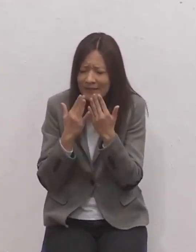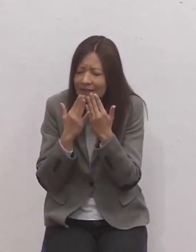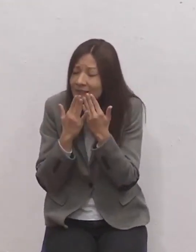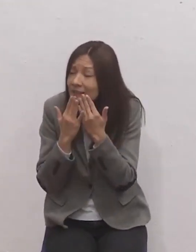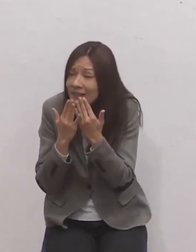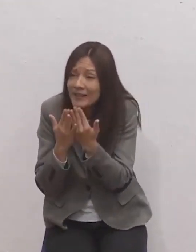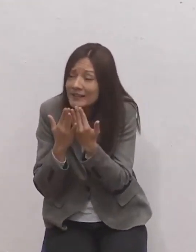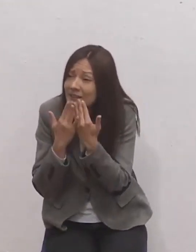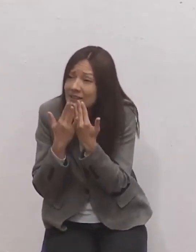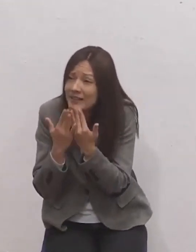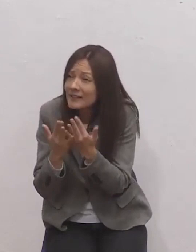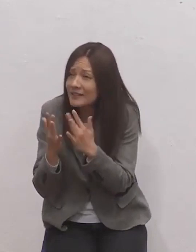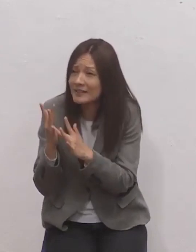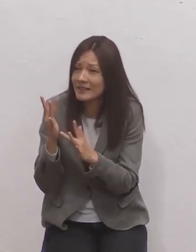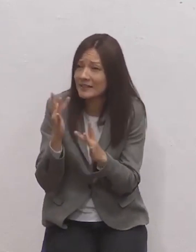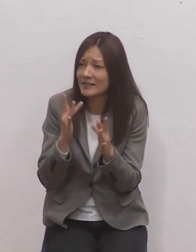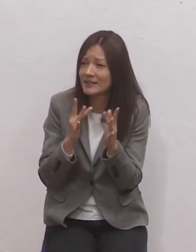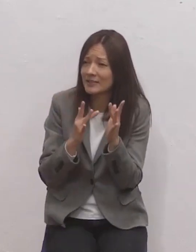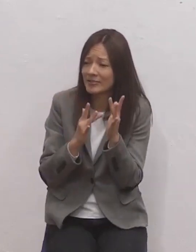Santo. Gracias.